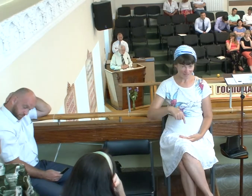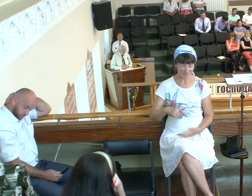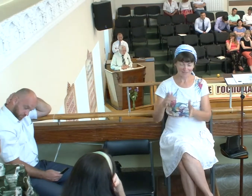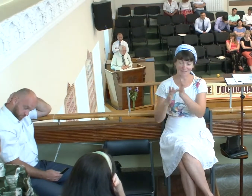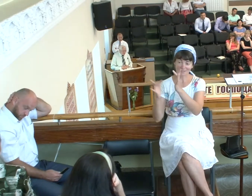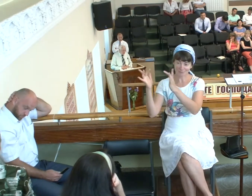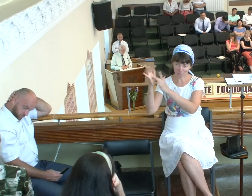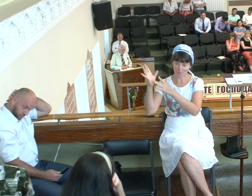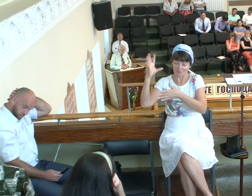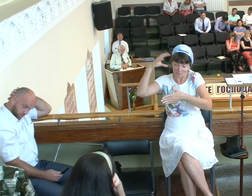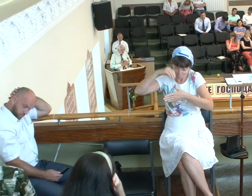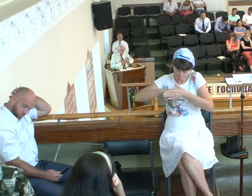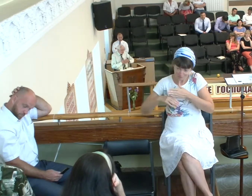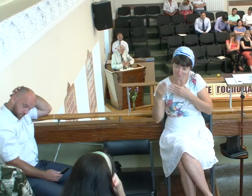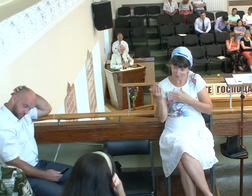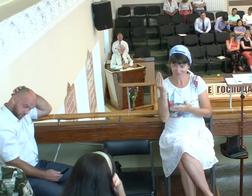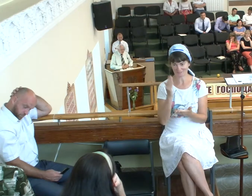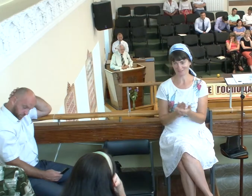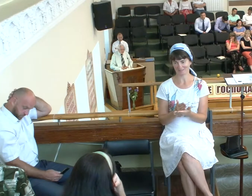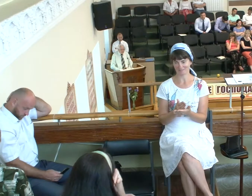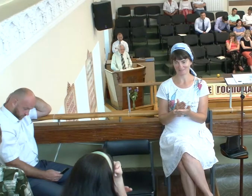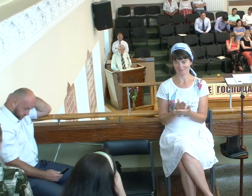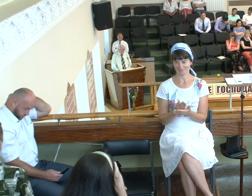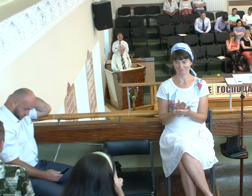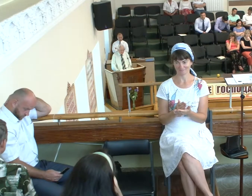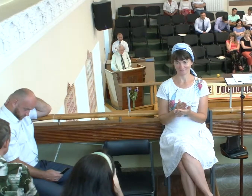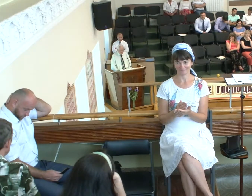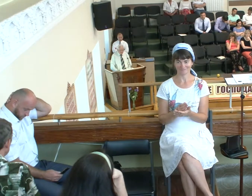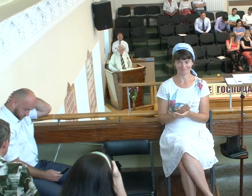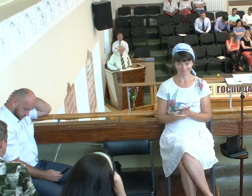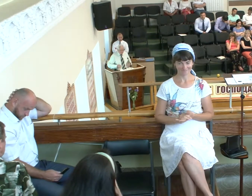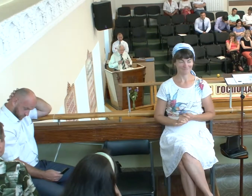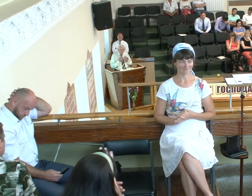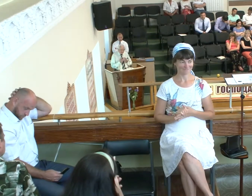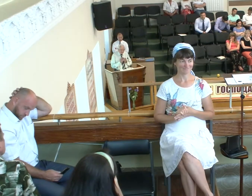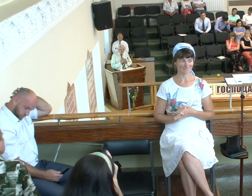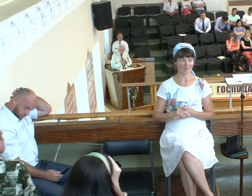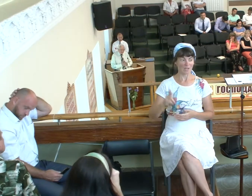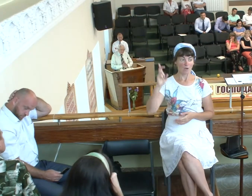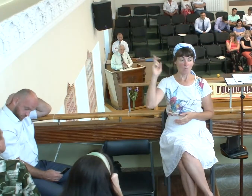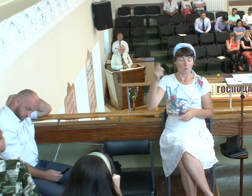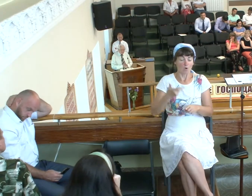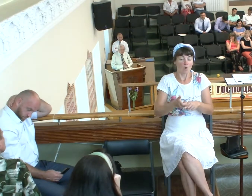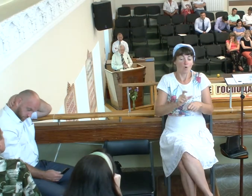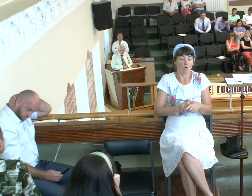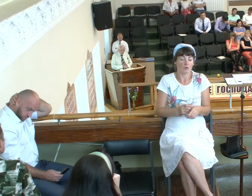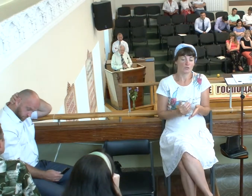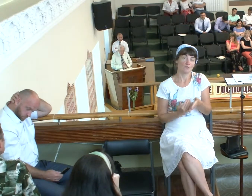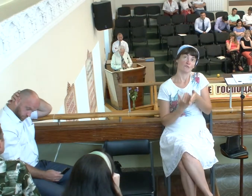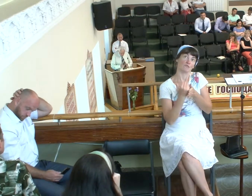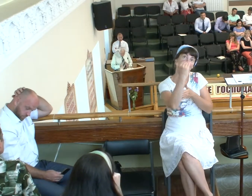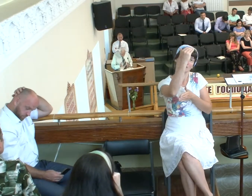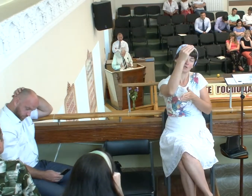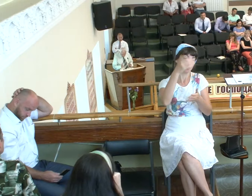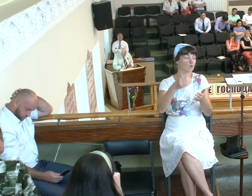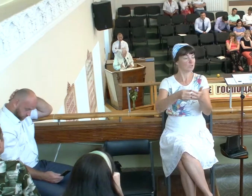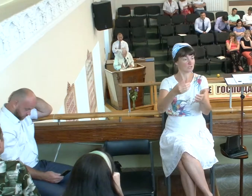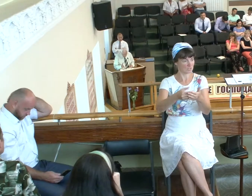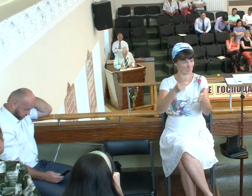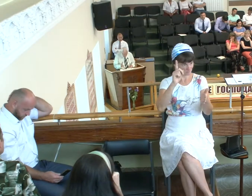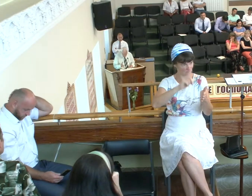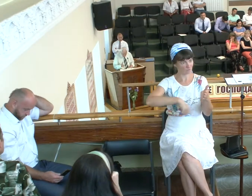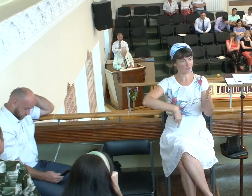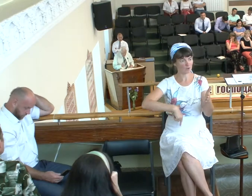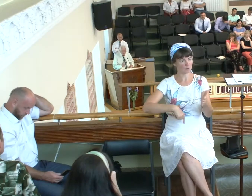не то, чем нужно быть. Испытывайте, верили вы. Бог очень высоко ценит веру. В